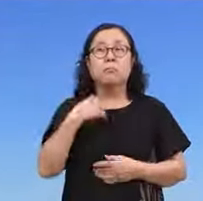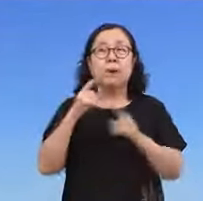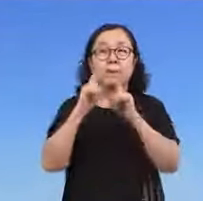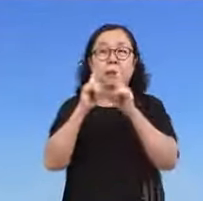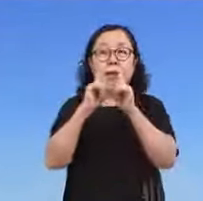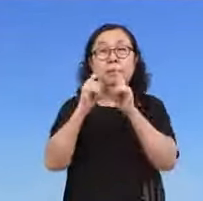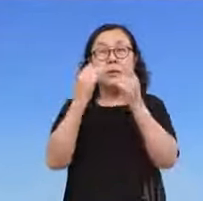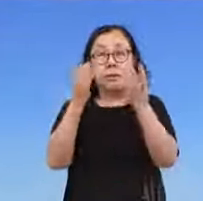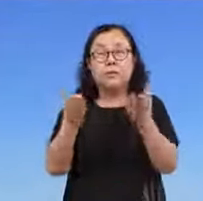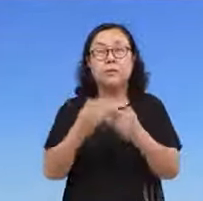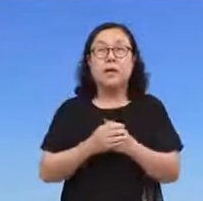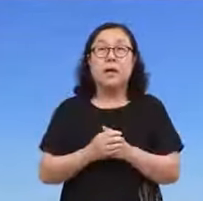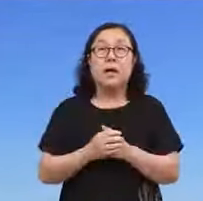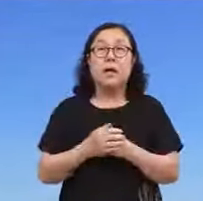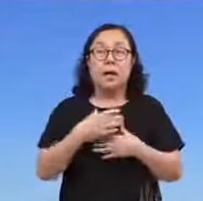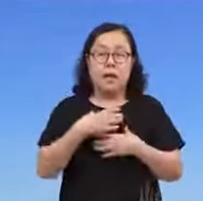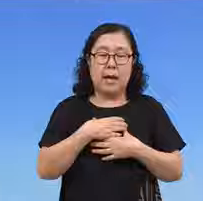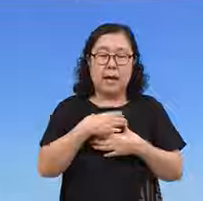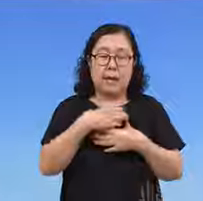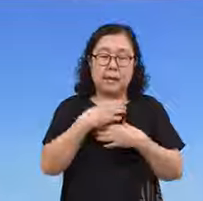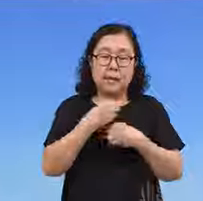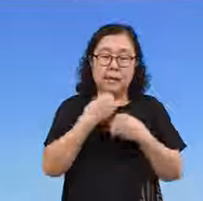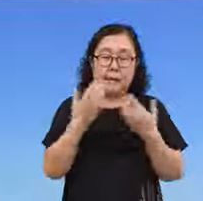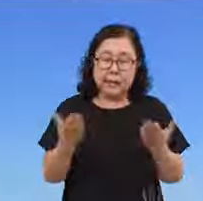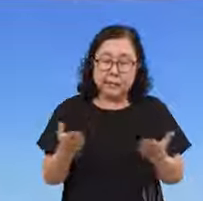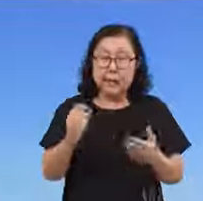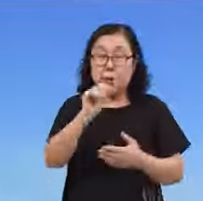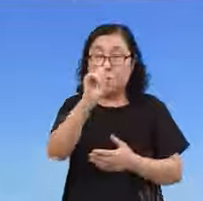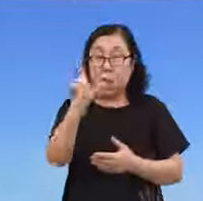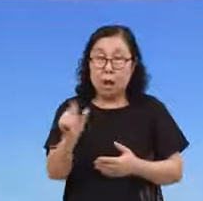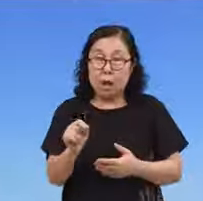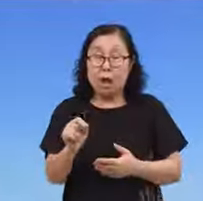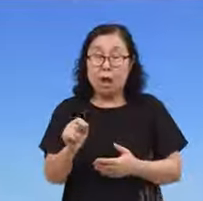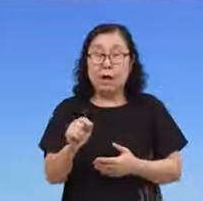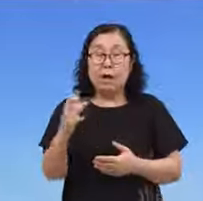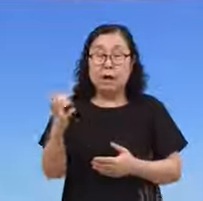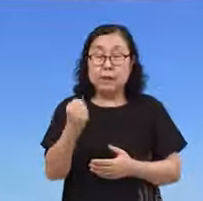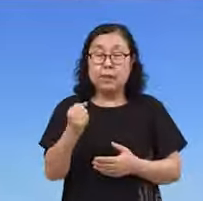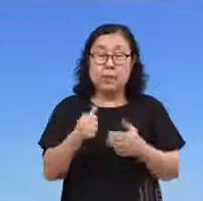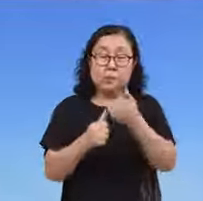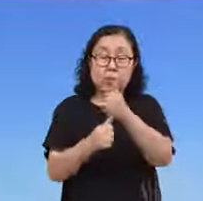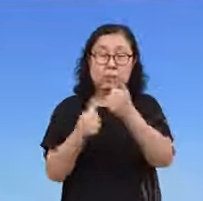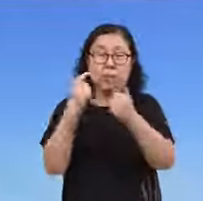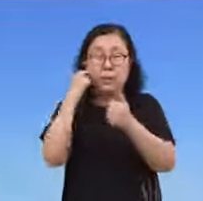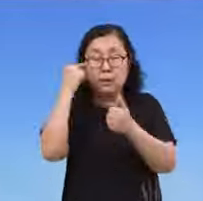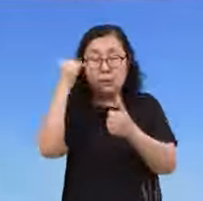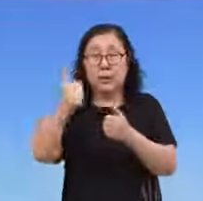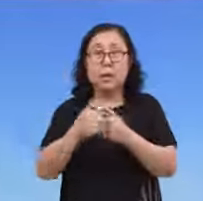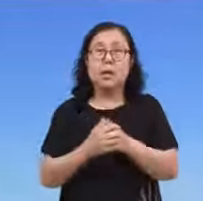지난주 말씀드렸잖아요. 안식월을 가지던 우리 부교육자가